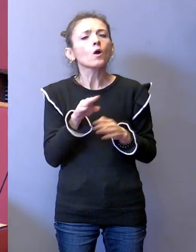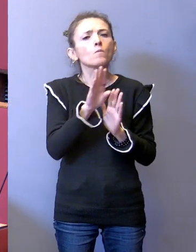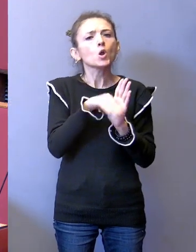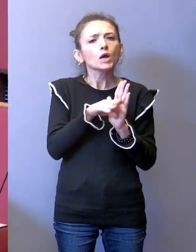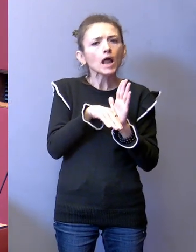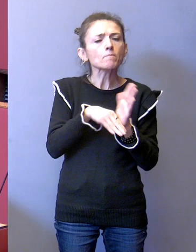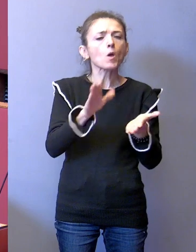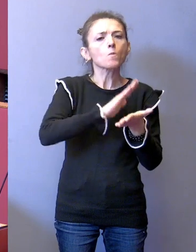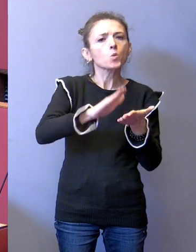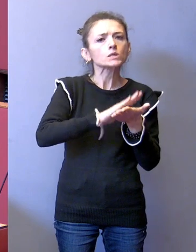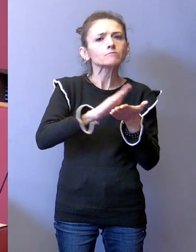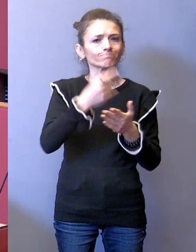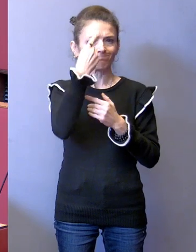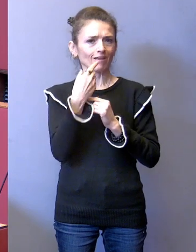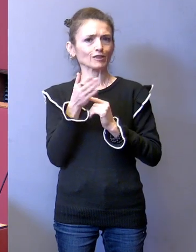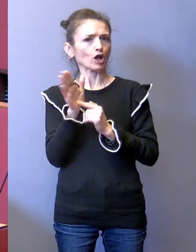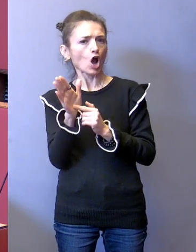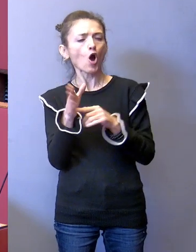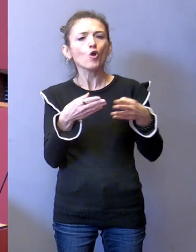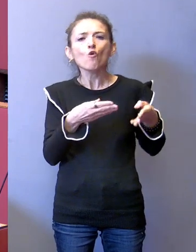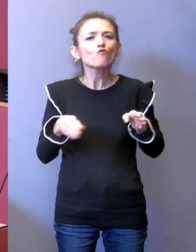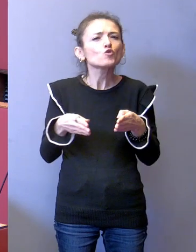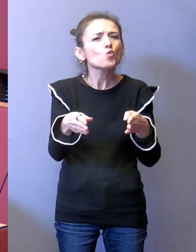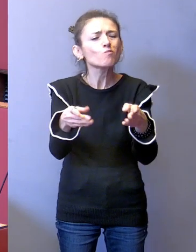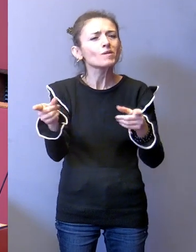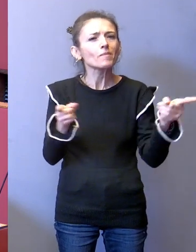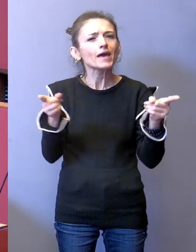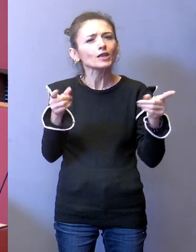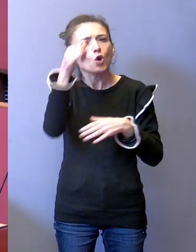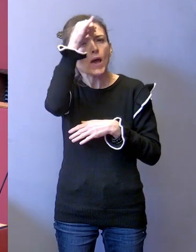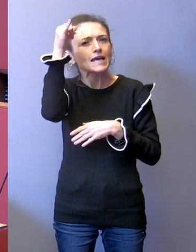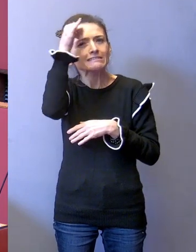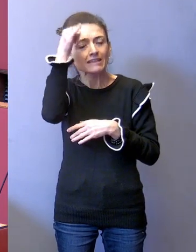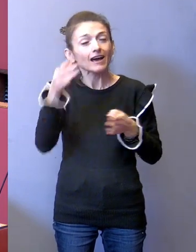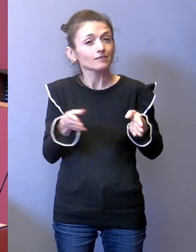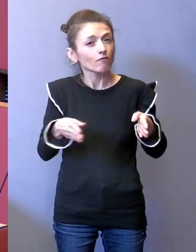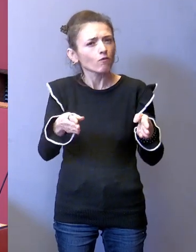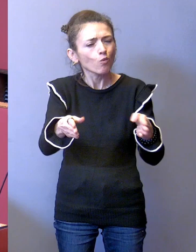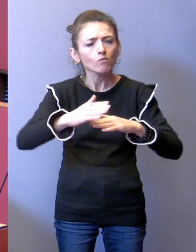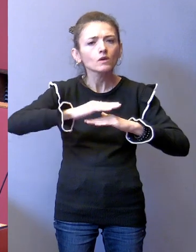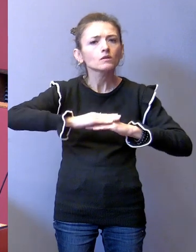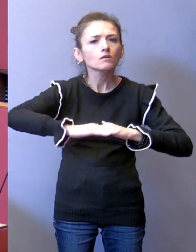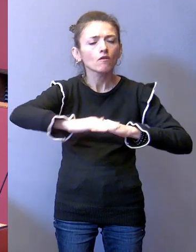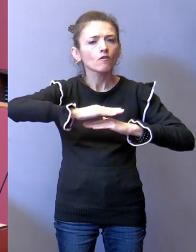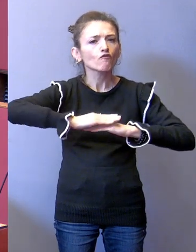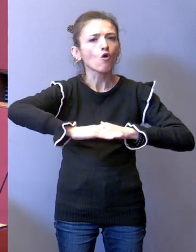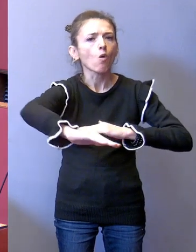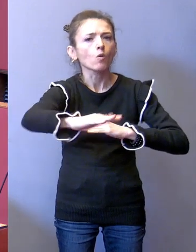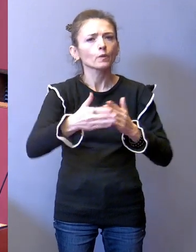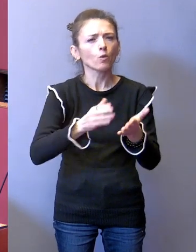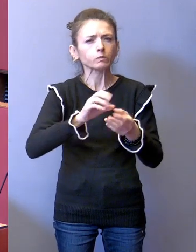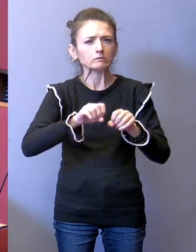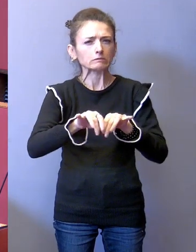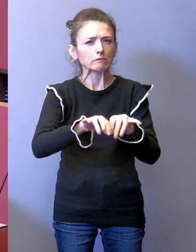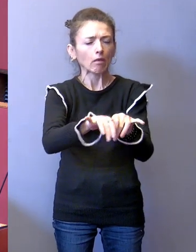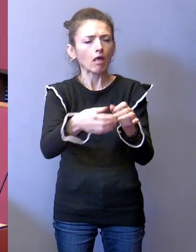letti nel periodo estivo ora stiamo andando incontro un periodo penso anche della nostra vita Dove parrebbe ci sia una siccità anche